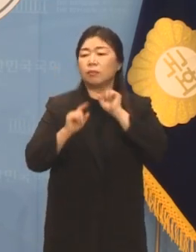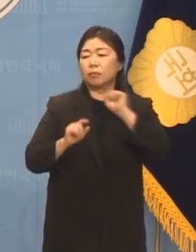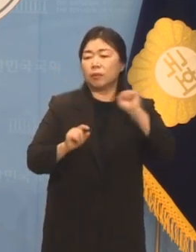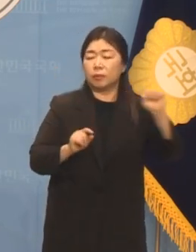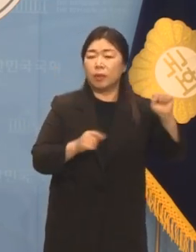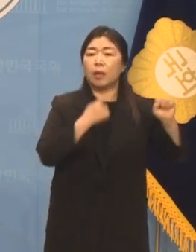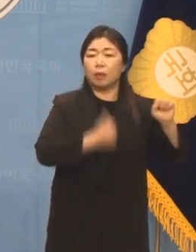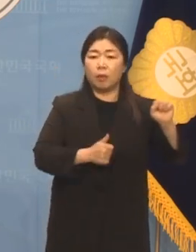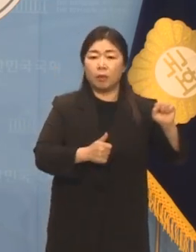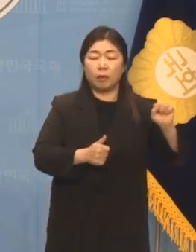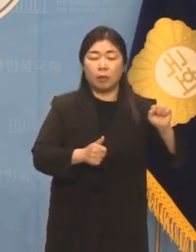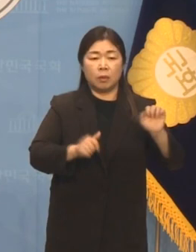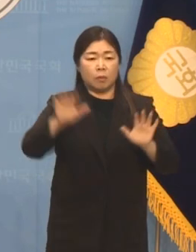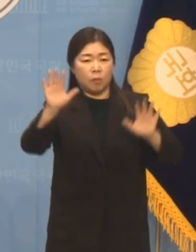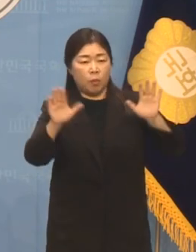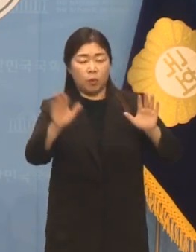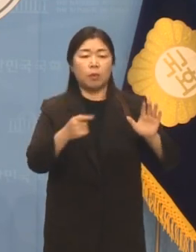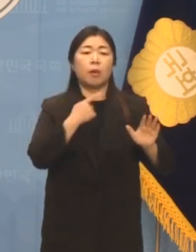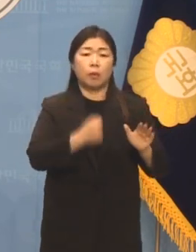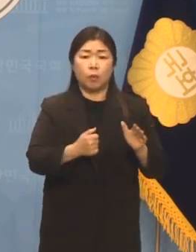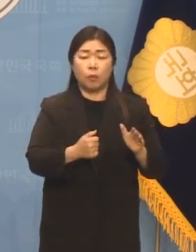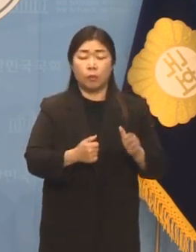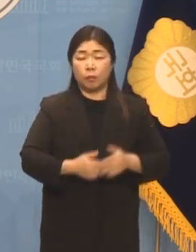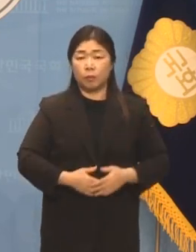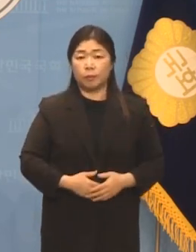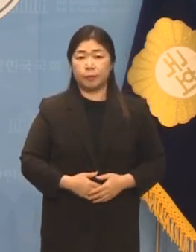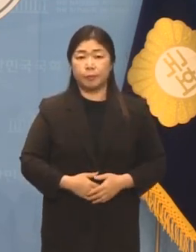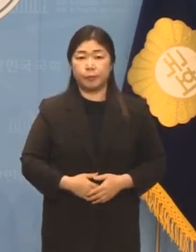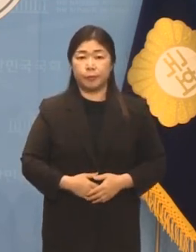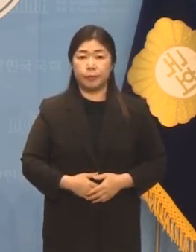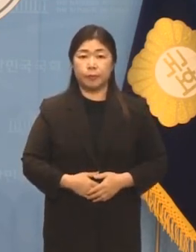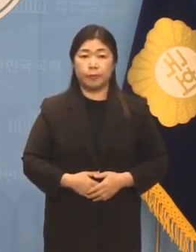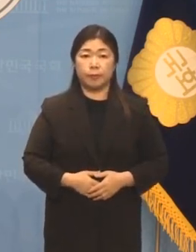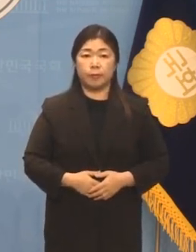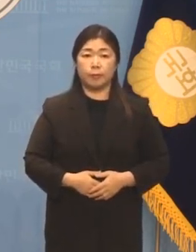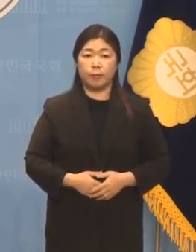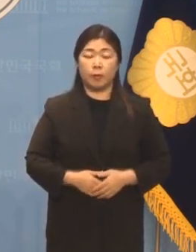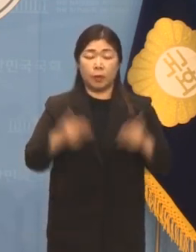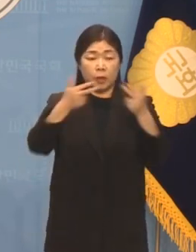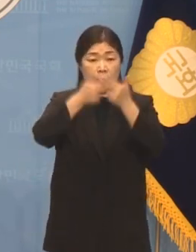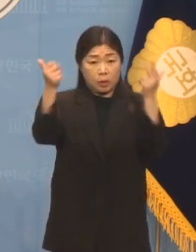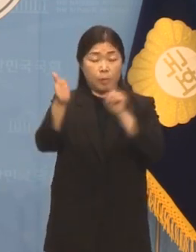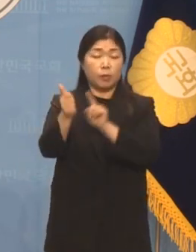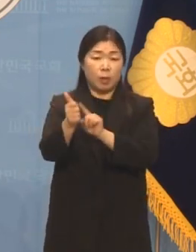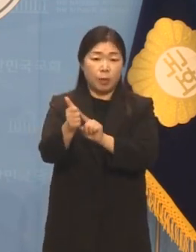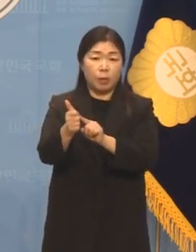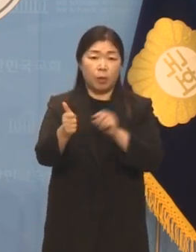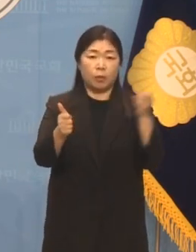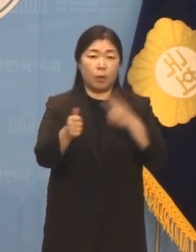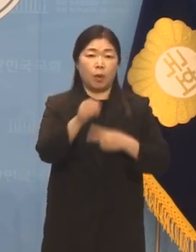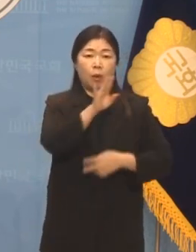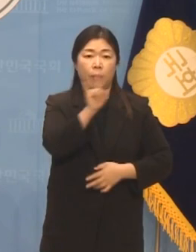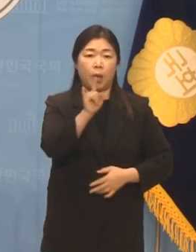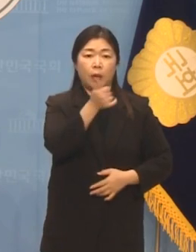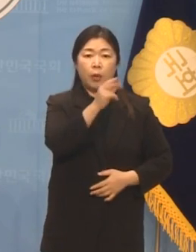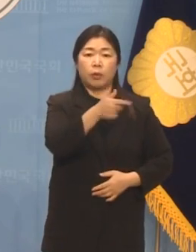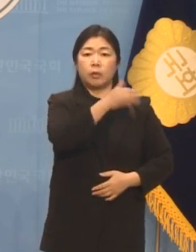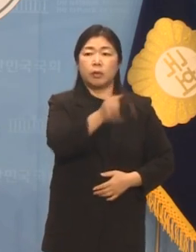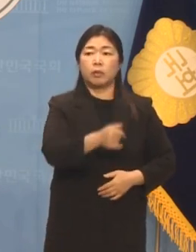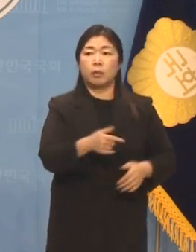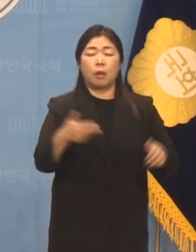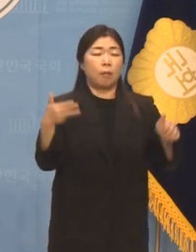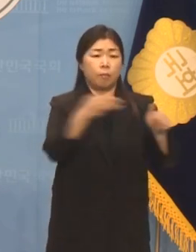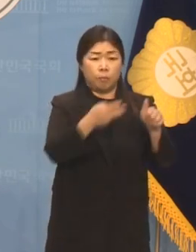혐오 퍼포먼스를 버리기도 했습니다 이재명 대표 배현진 의원 피습 등